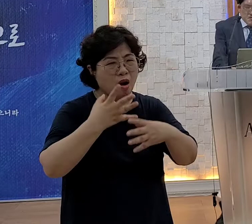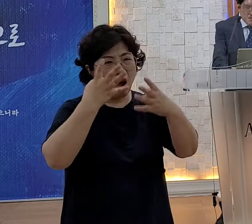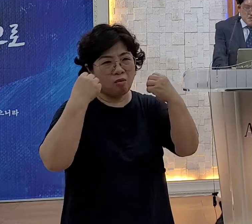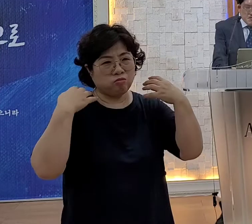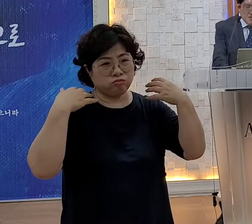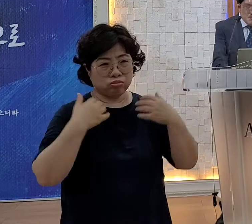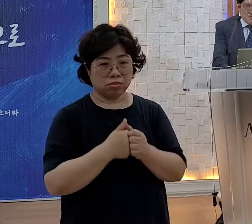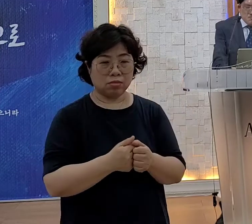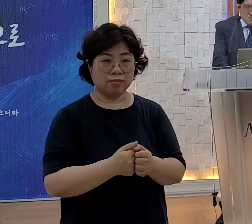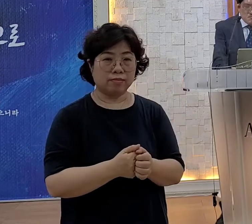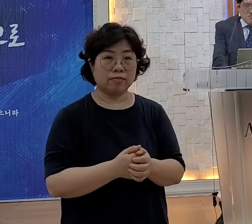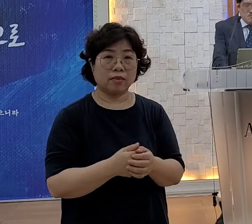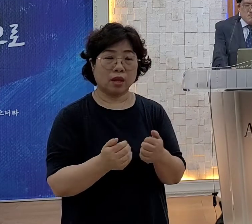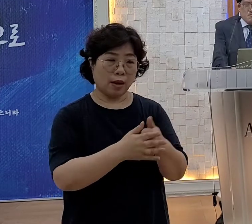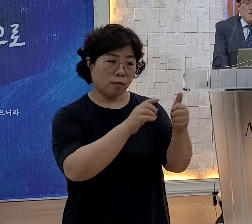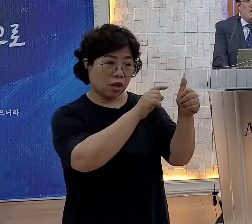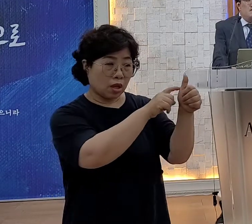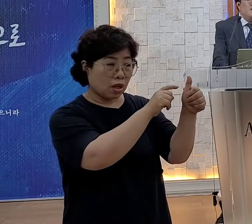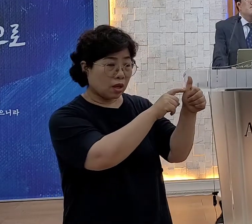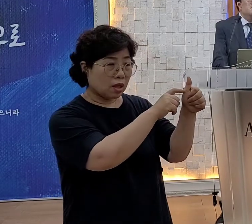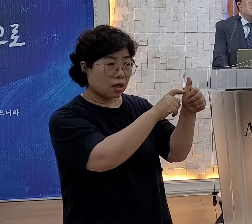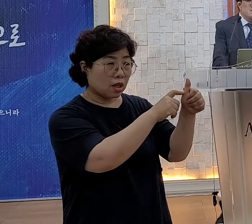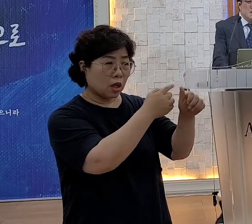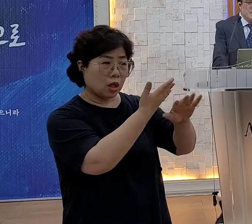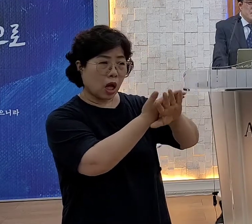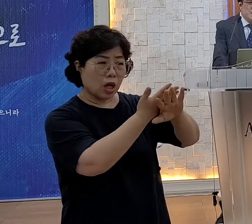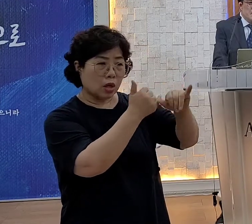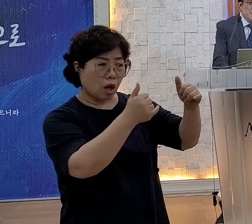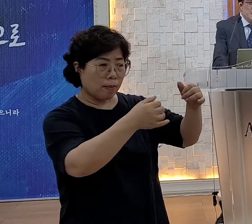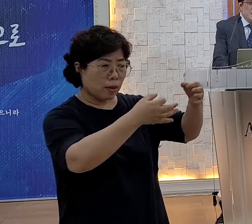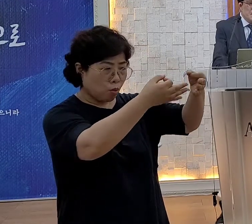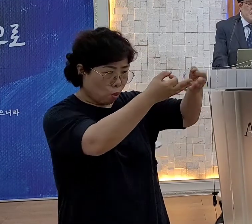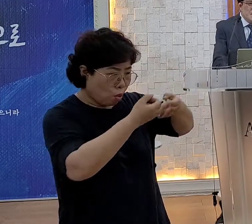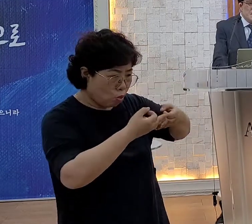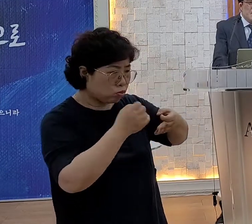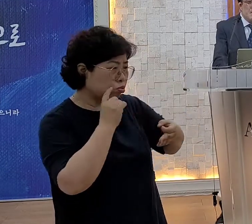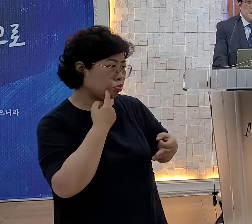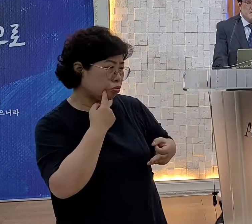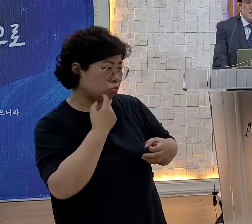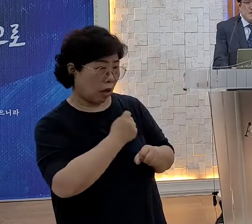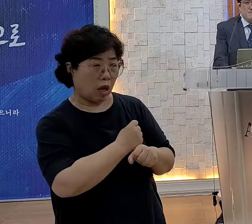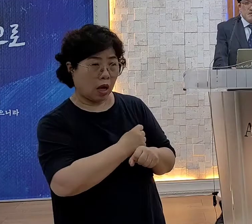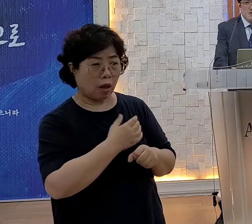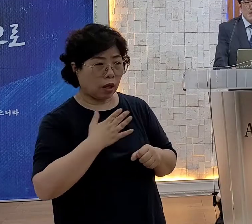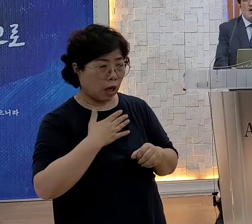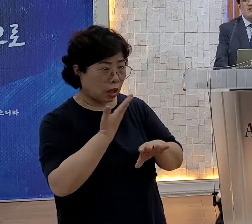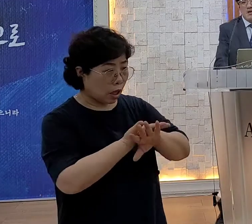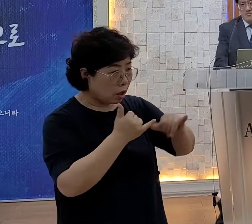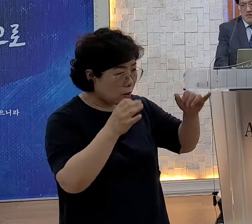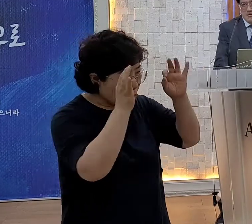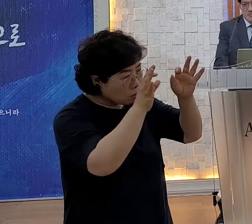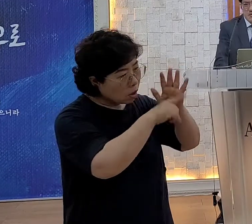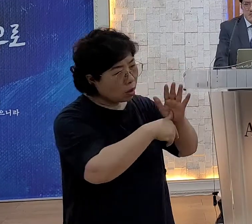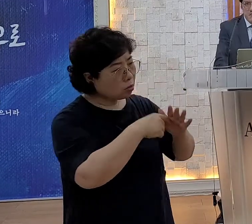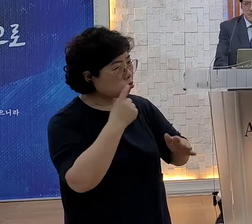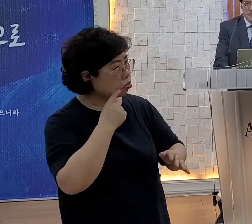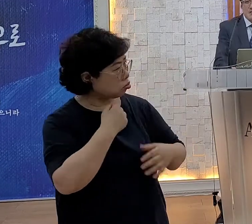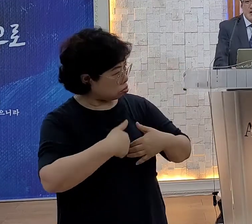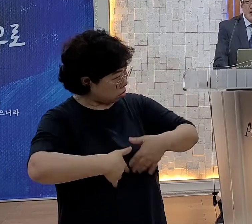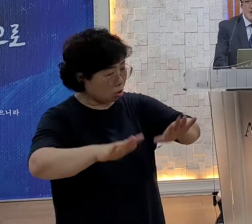쉽게 말해서 이 톨스토이는요, 남부러울 곳이 없는 그런 인생을 사는 사람 중에 한